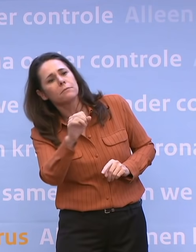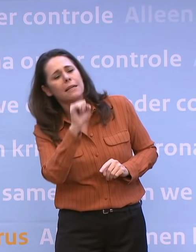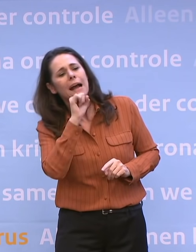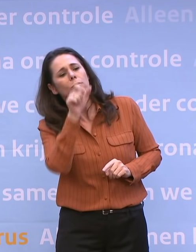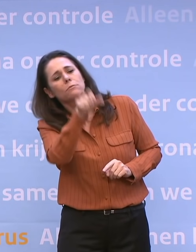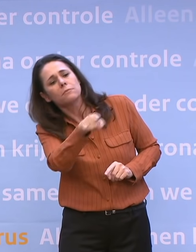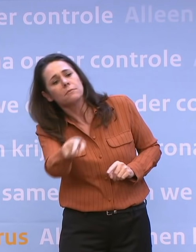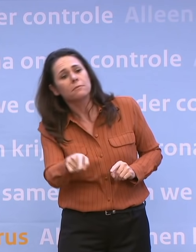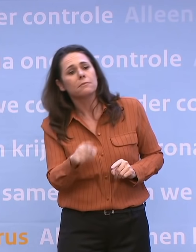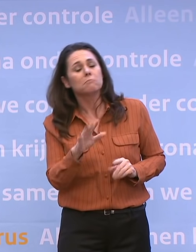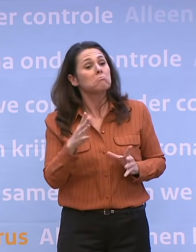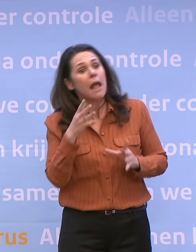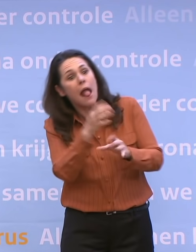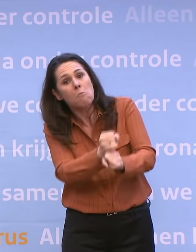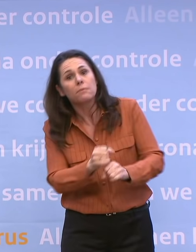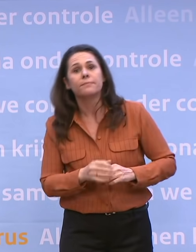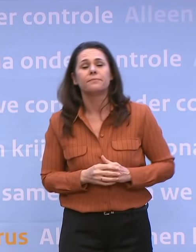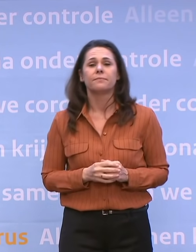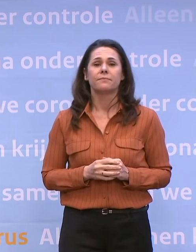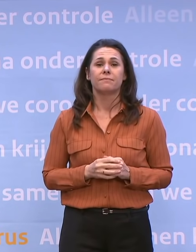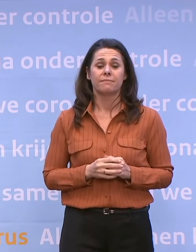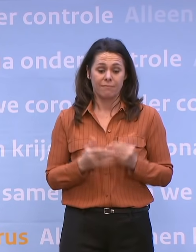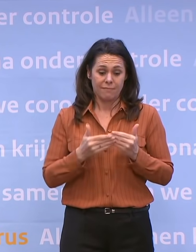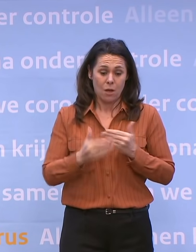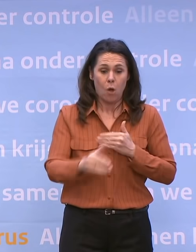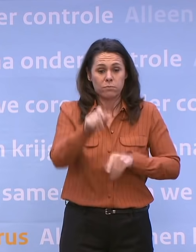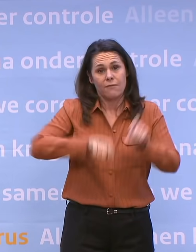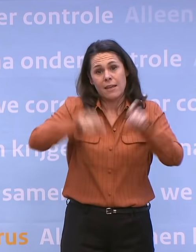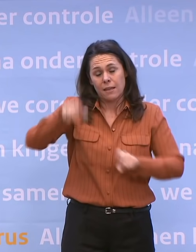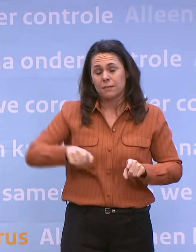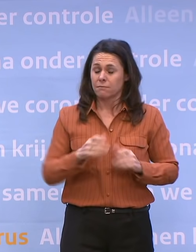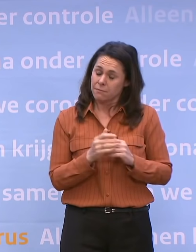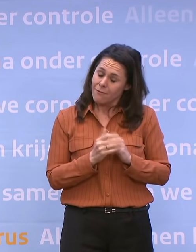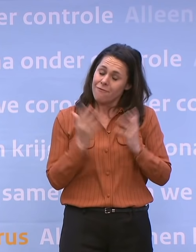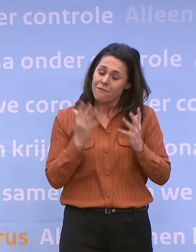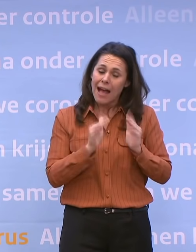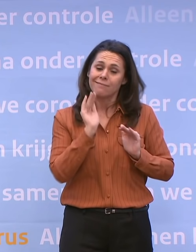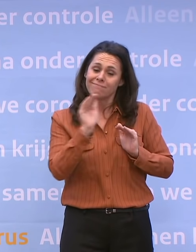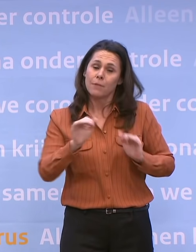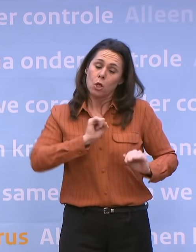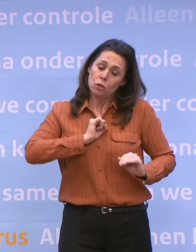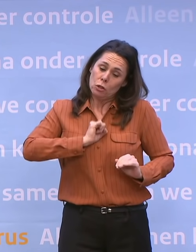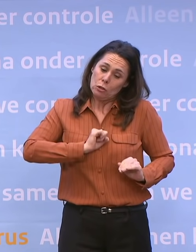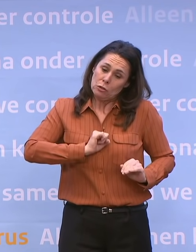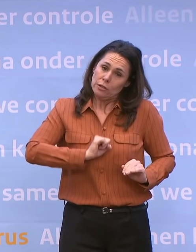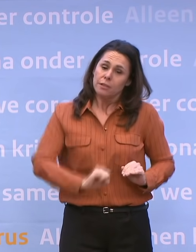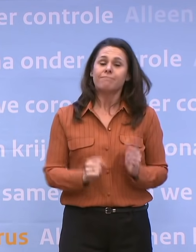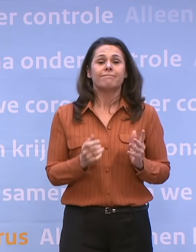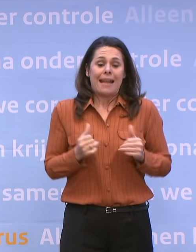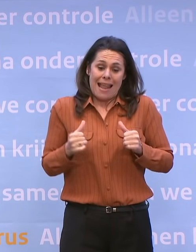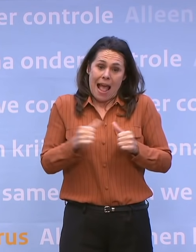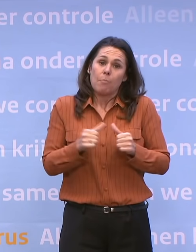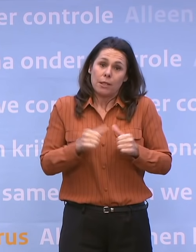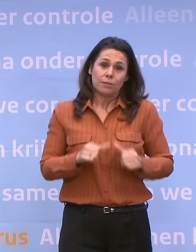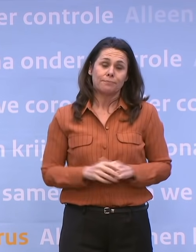persoon om te vragen of je nog iets kan doen. Want ook de komende weken zal er nog veel worden gevraagd van ieders geduld en